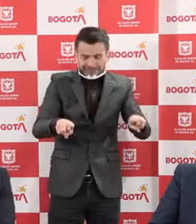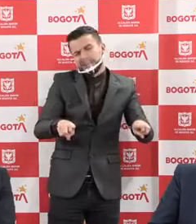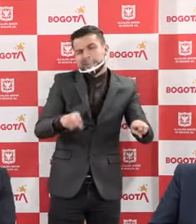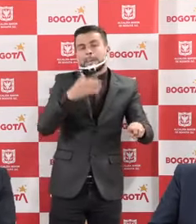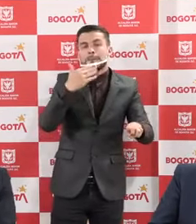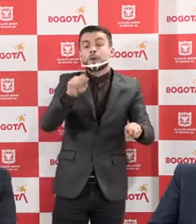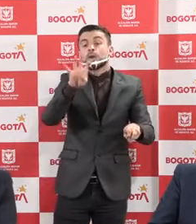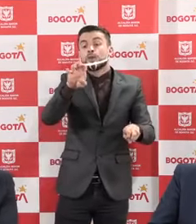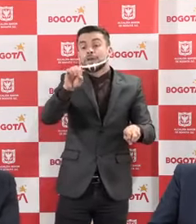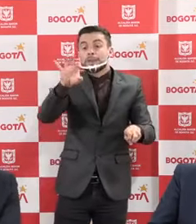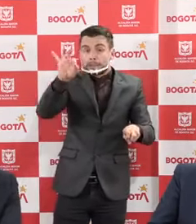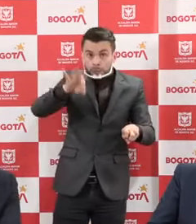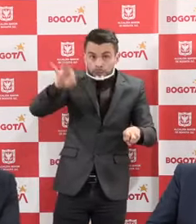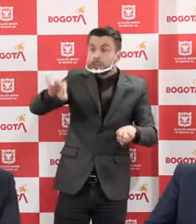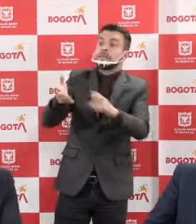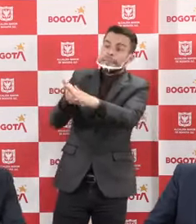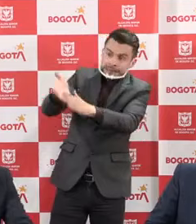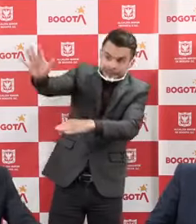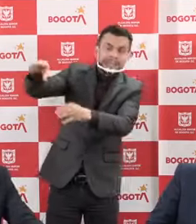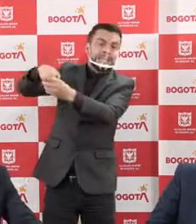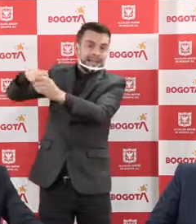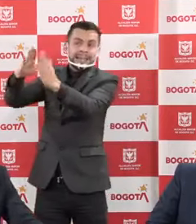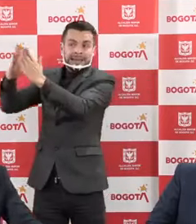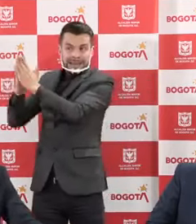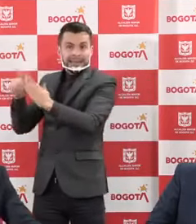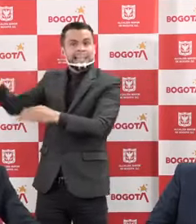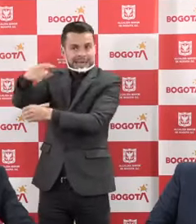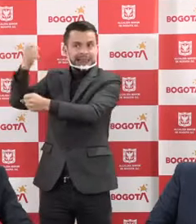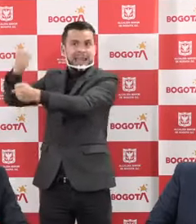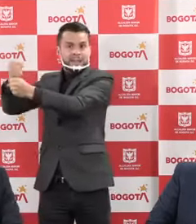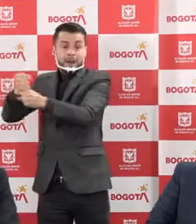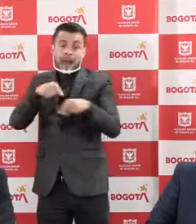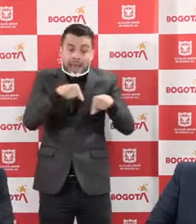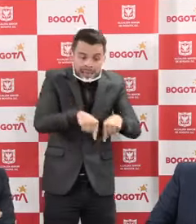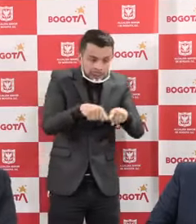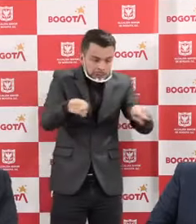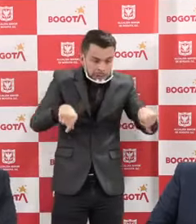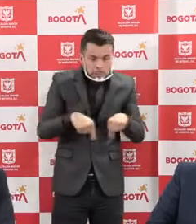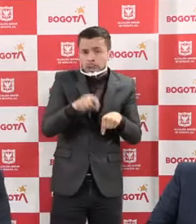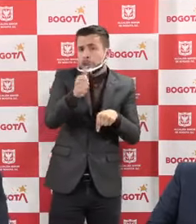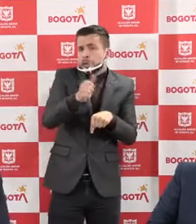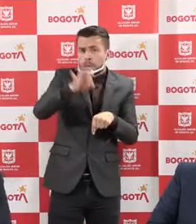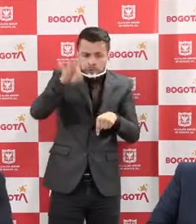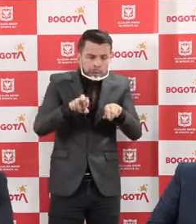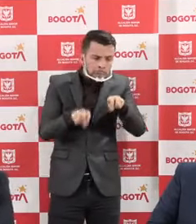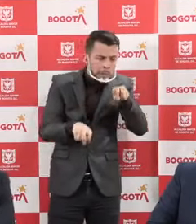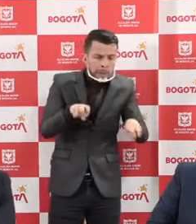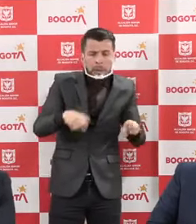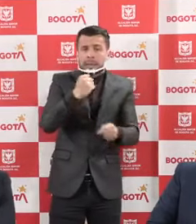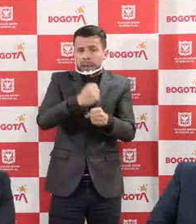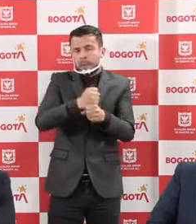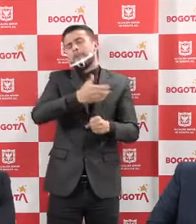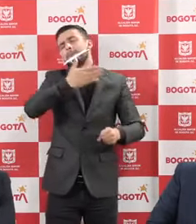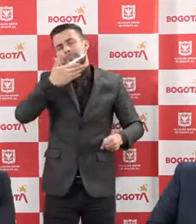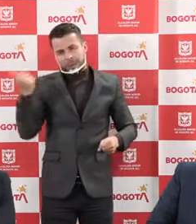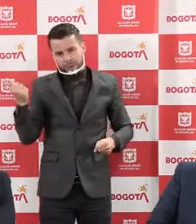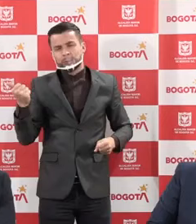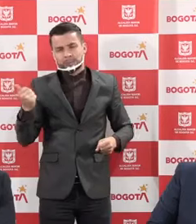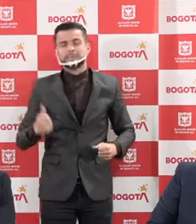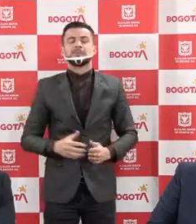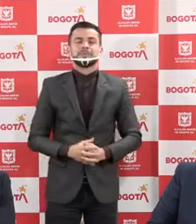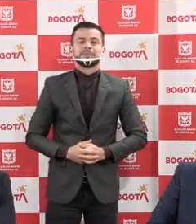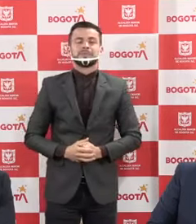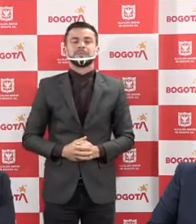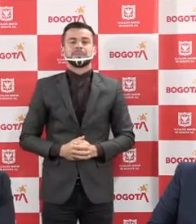la alcaldía que lo puedan hacer carlos díaz de capital radio varios sectores comerciales están adelantando protestas en la ciudad en los